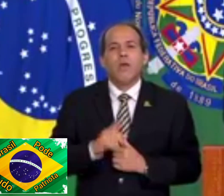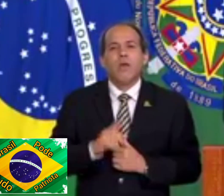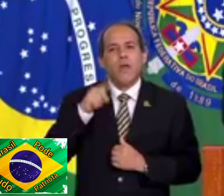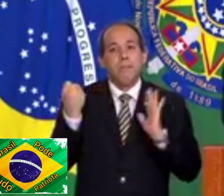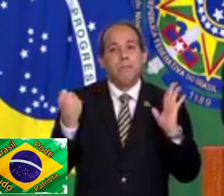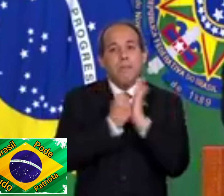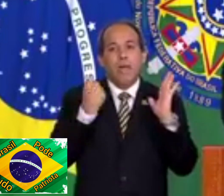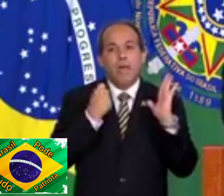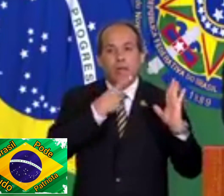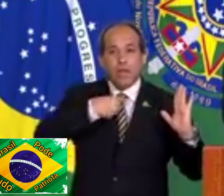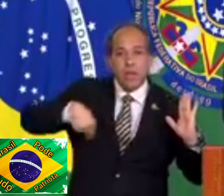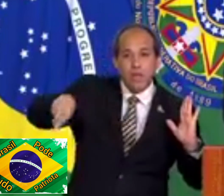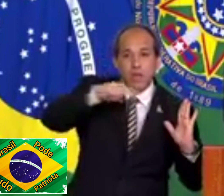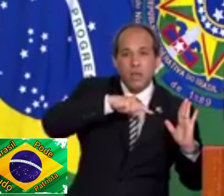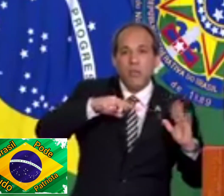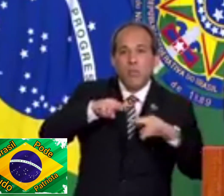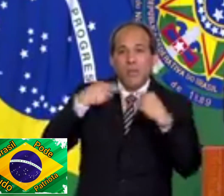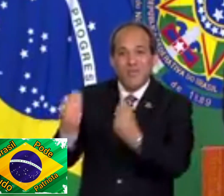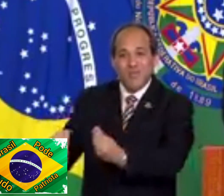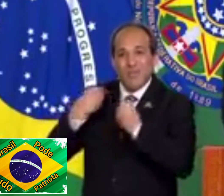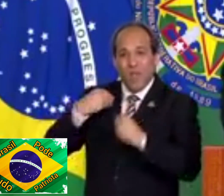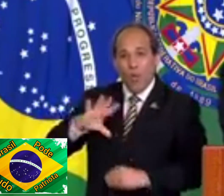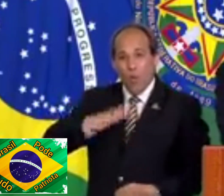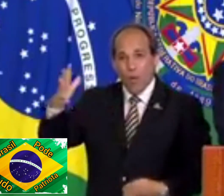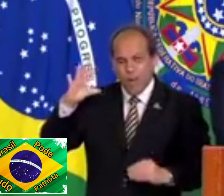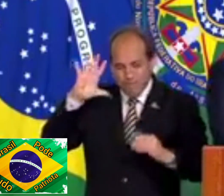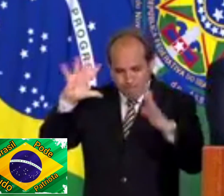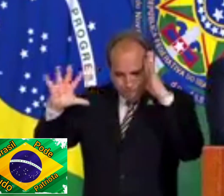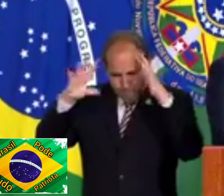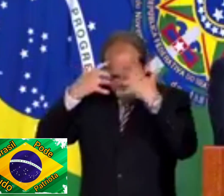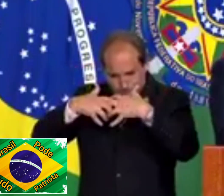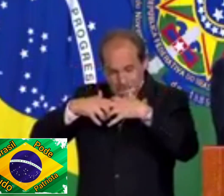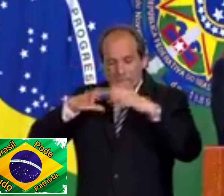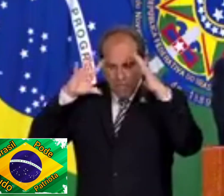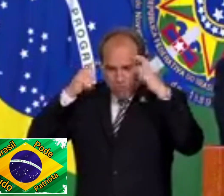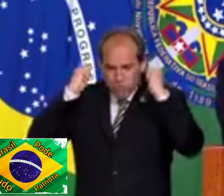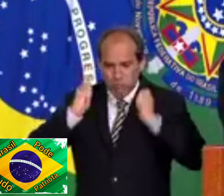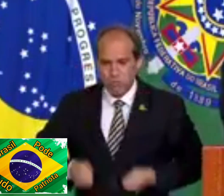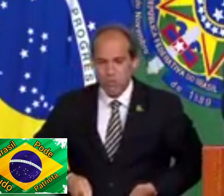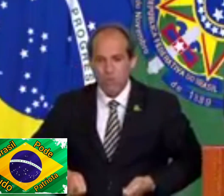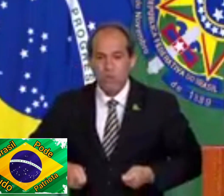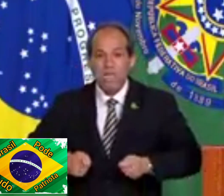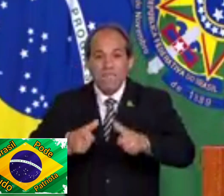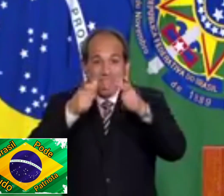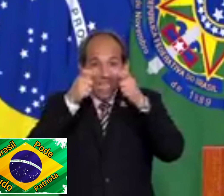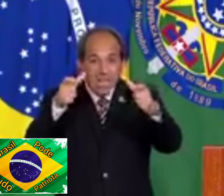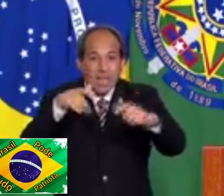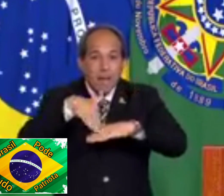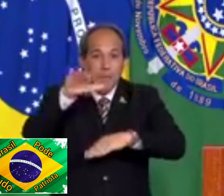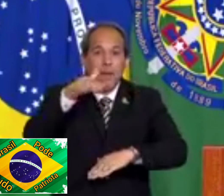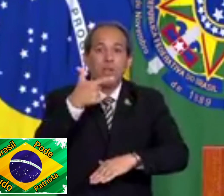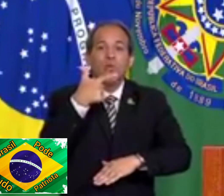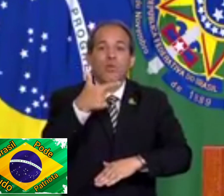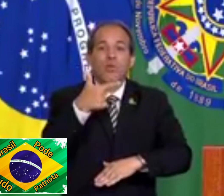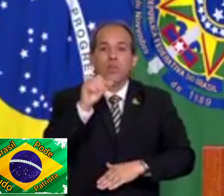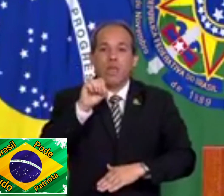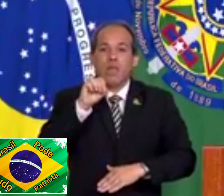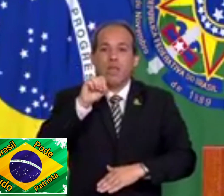faz a gente ter coragem para decidir questões que interessam a 210 milhões de brasileiros.